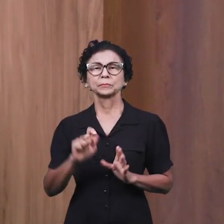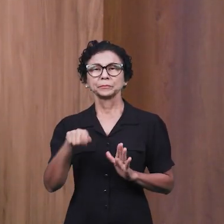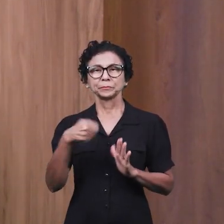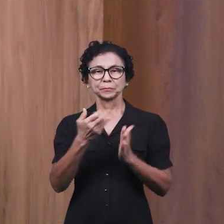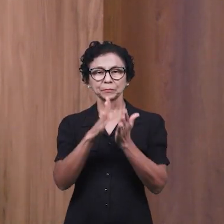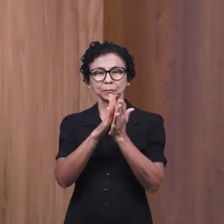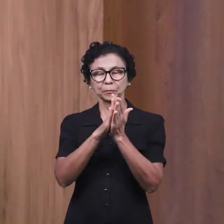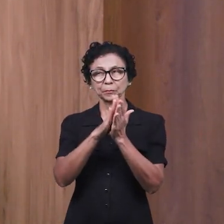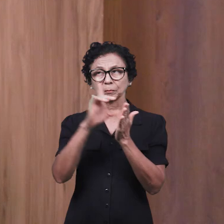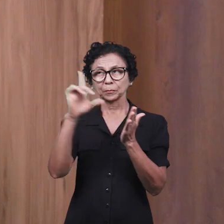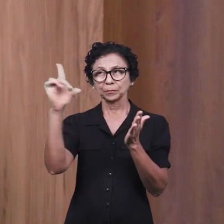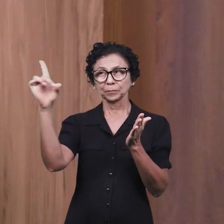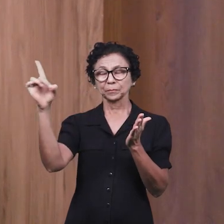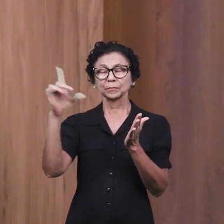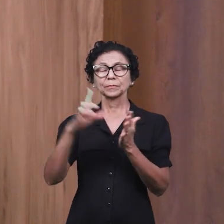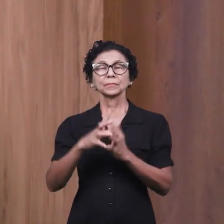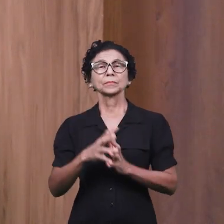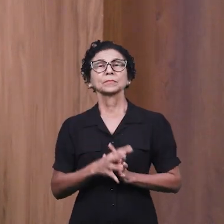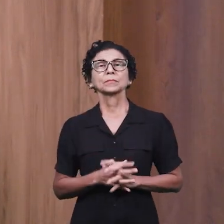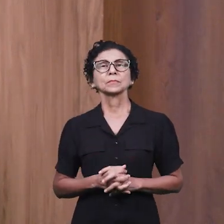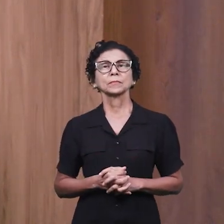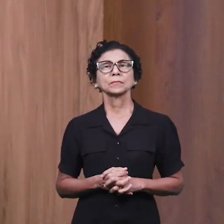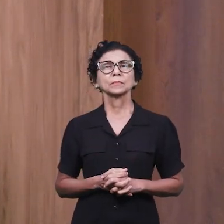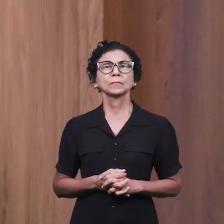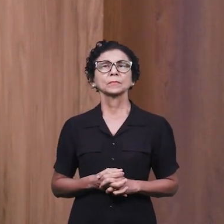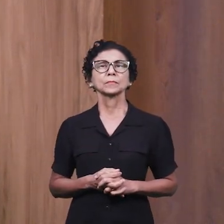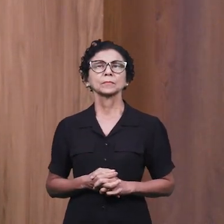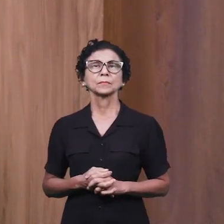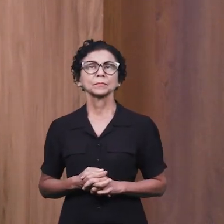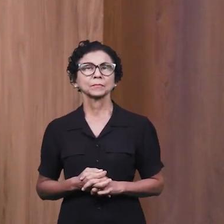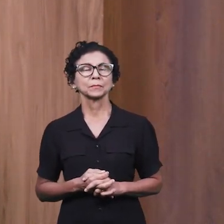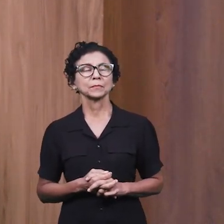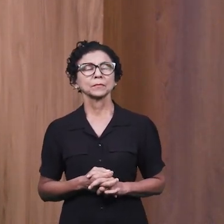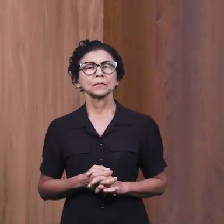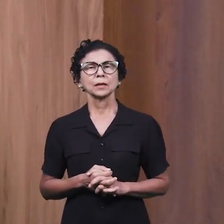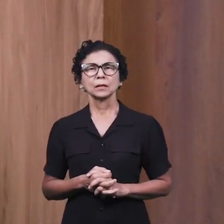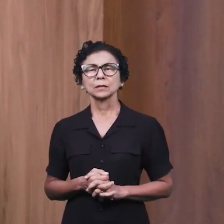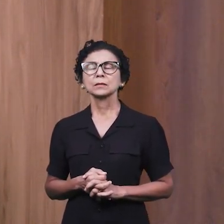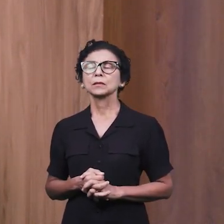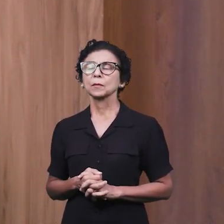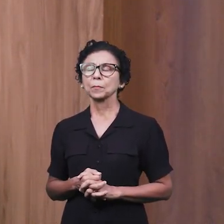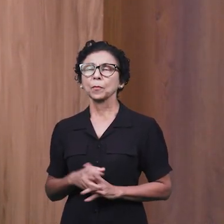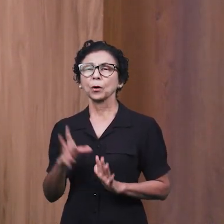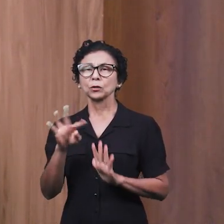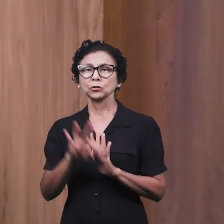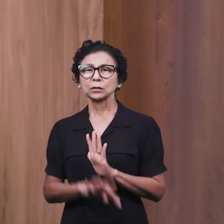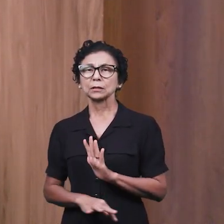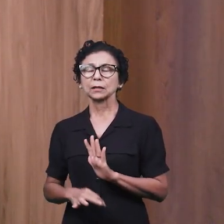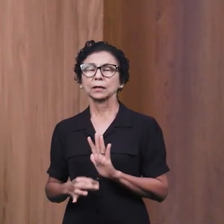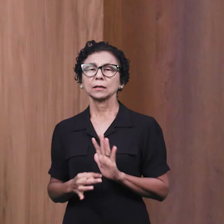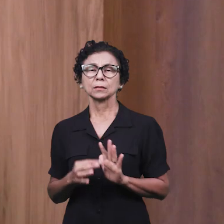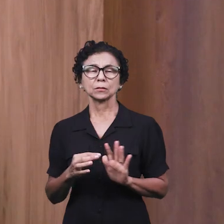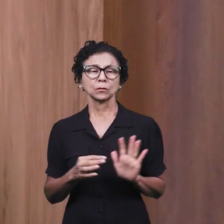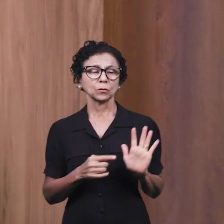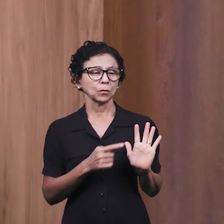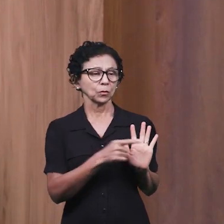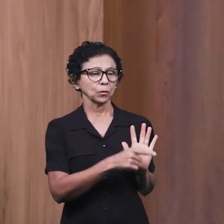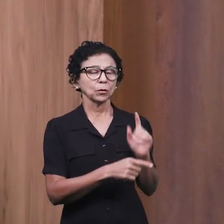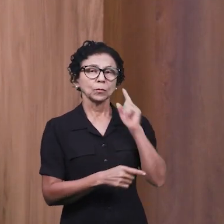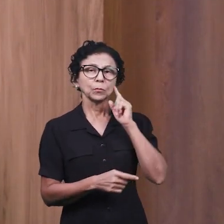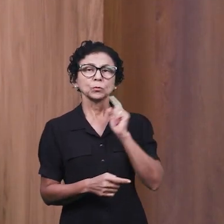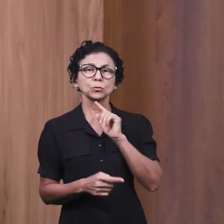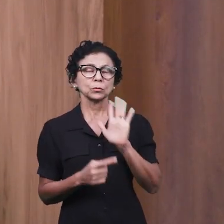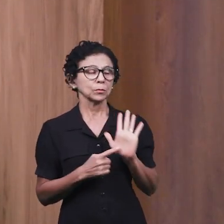Bíblia. Na Bíblia, você pode também mostrar ao surdo e acompanhar com o dedo ali o que está sendo